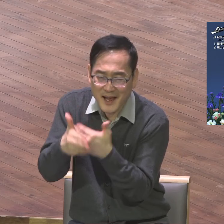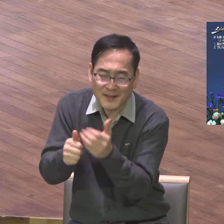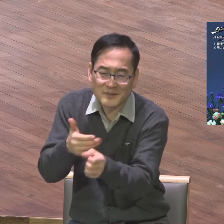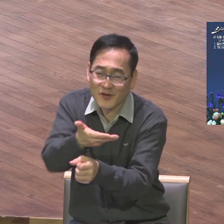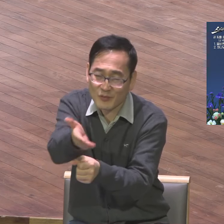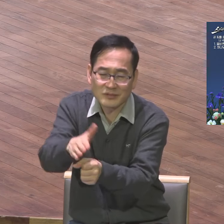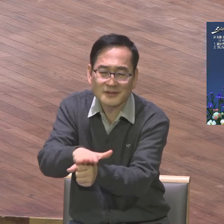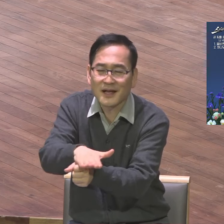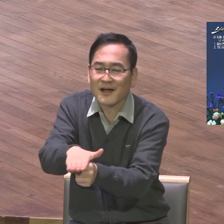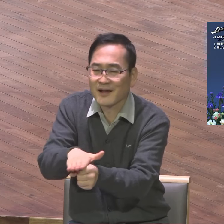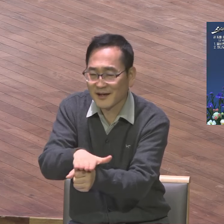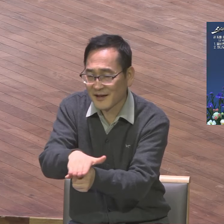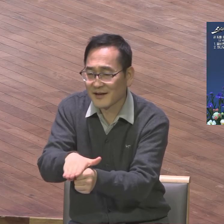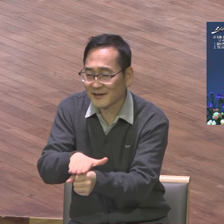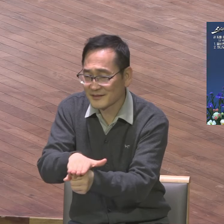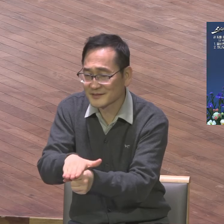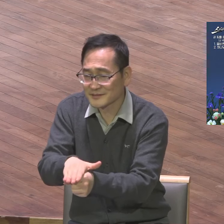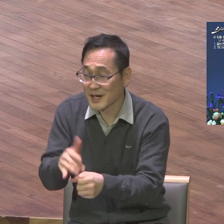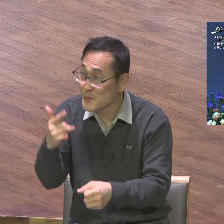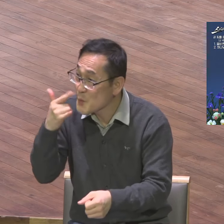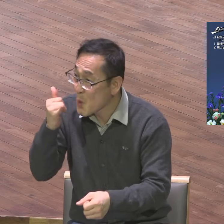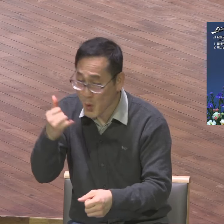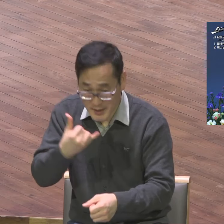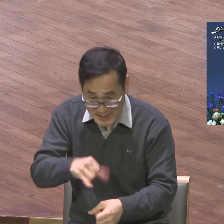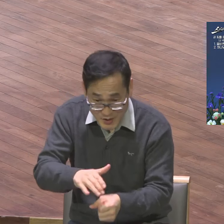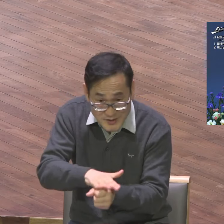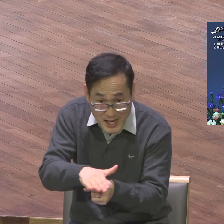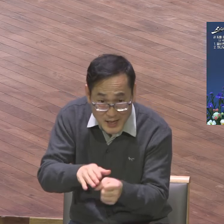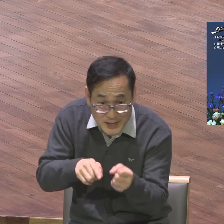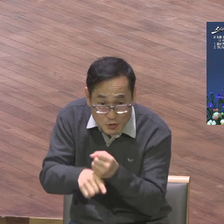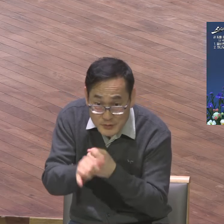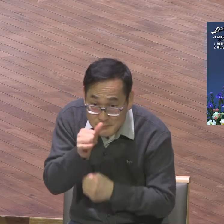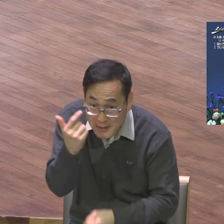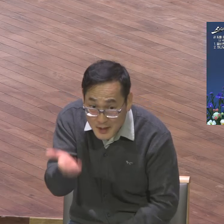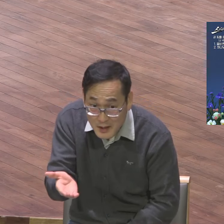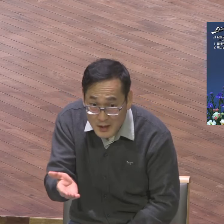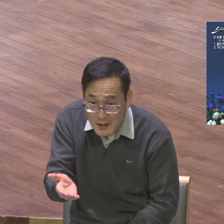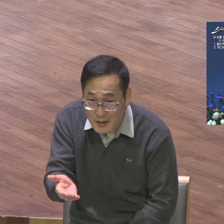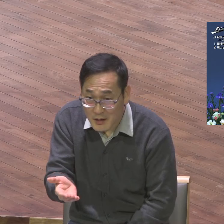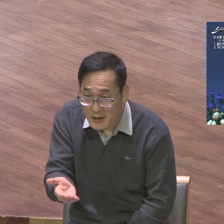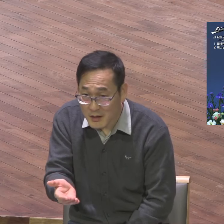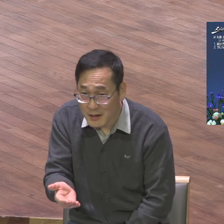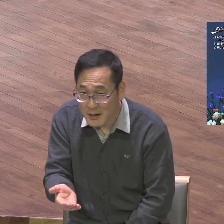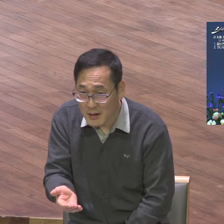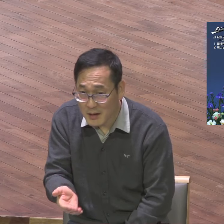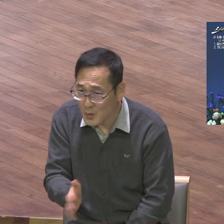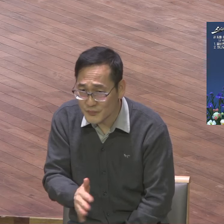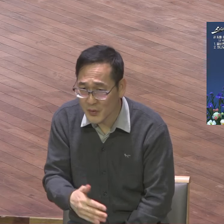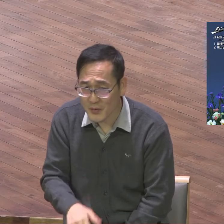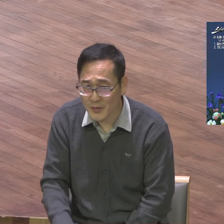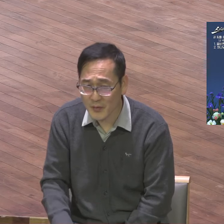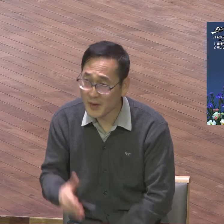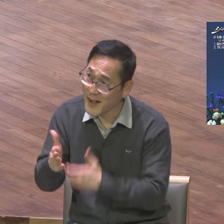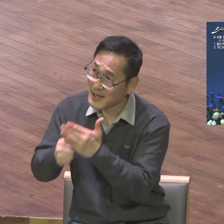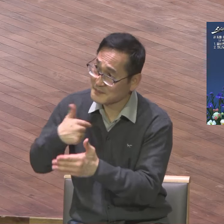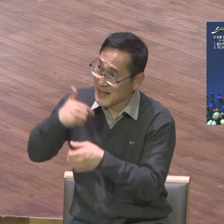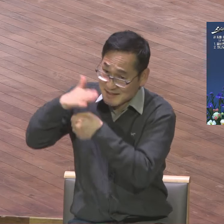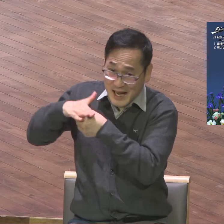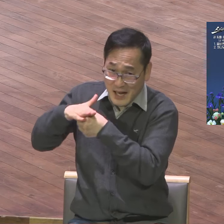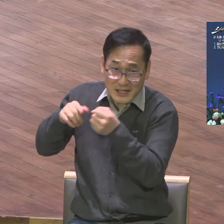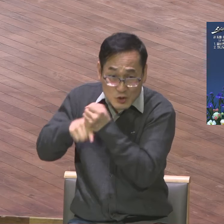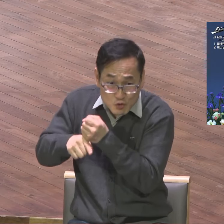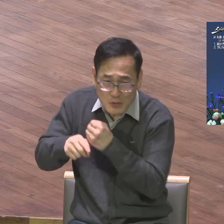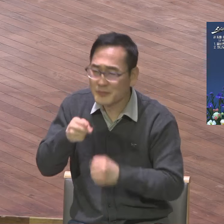부모가 자식을 사랑하는 이유가 있습니까? 하나님 나를 사랑하는 이유